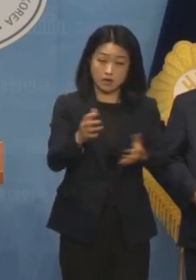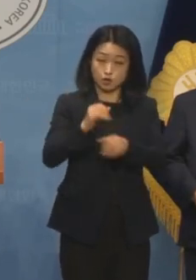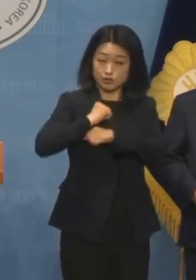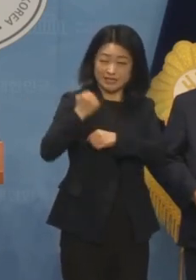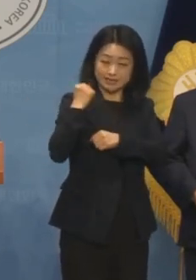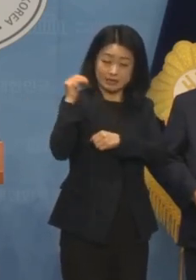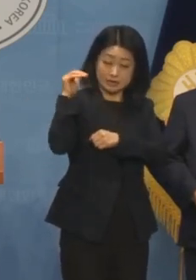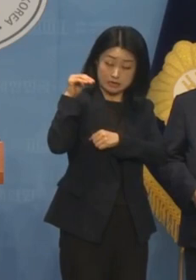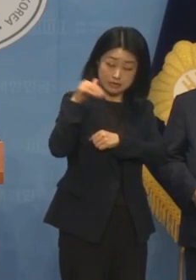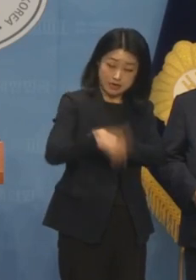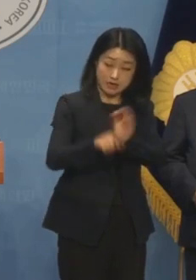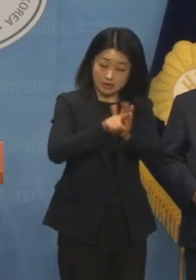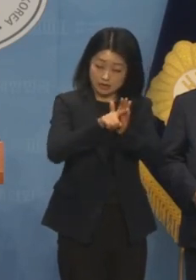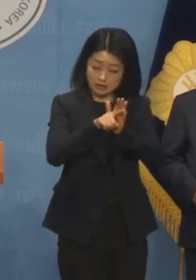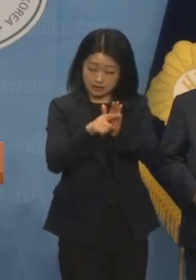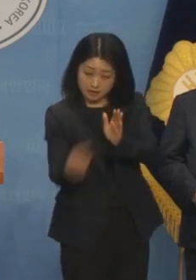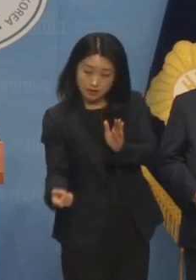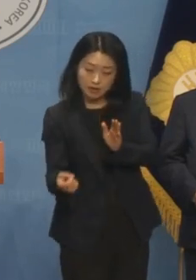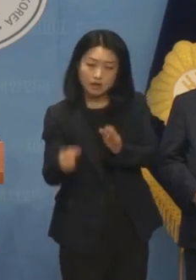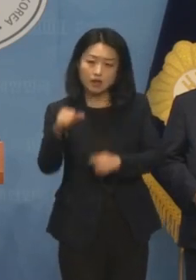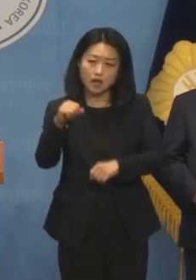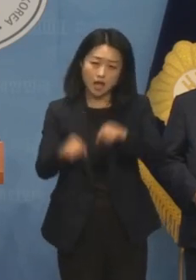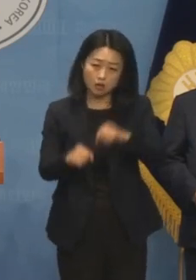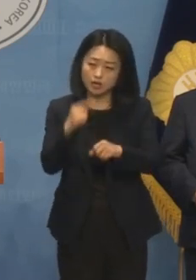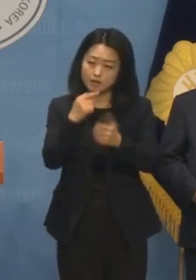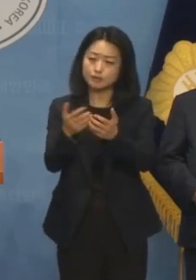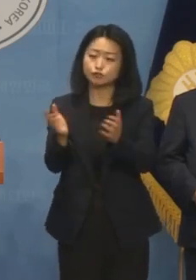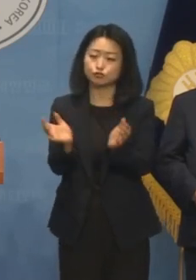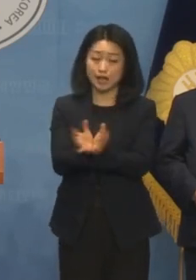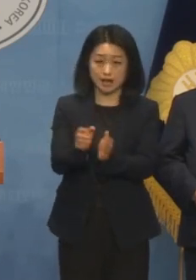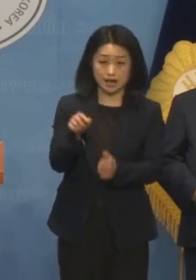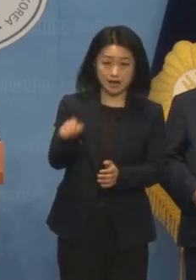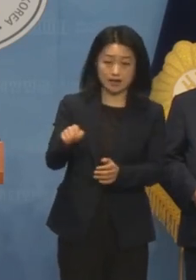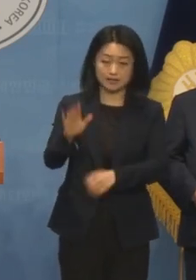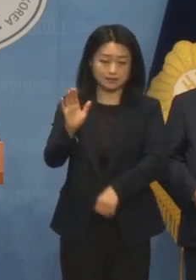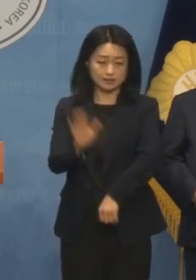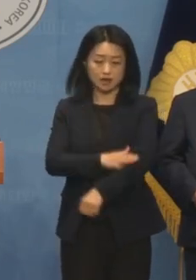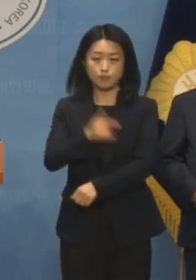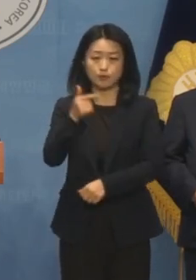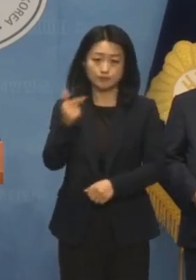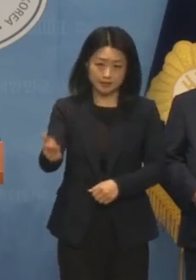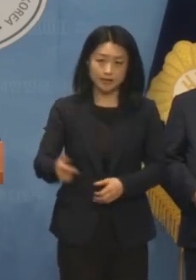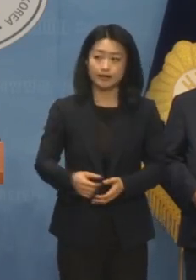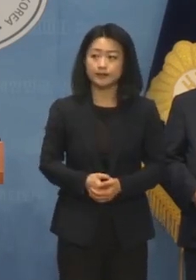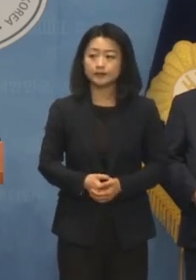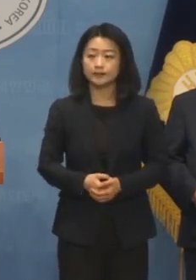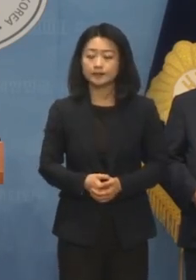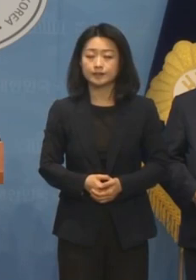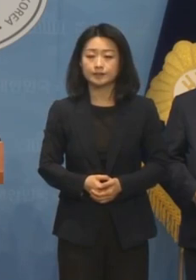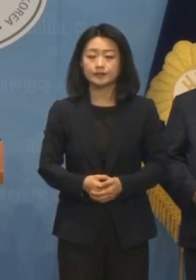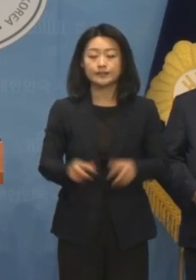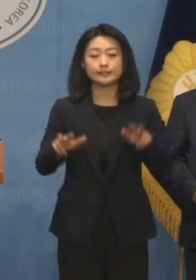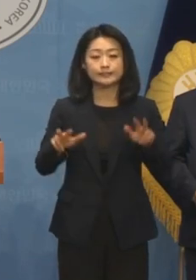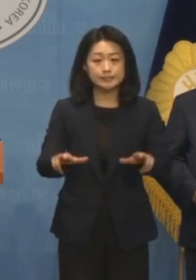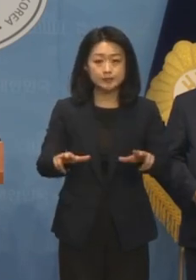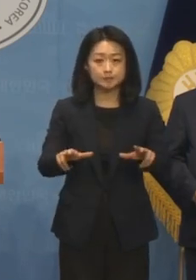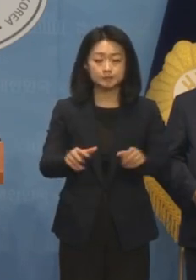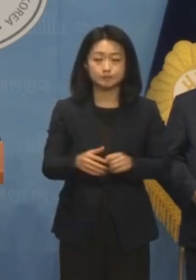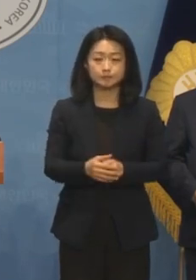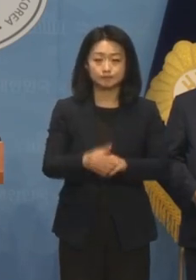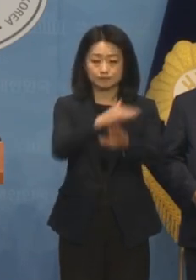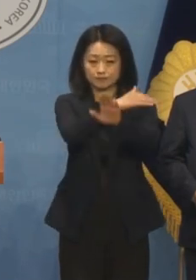약화시키고 신뢰를 무너뜨리는 민주당은 반드시 책임을 지어야 할 것입니다. 지금도